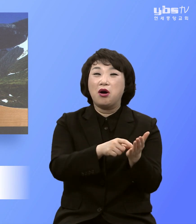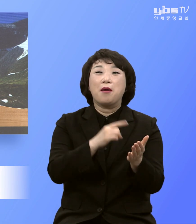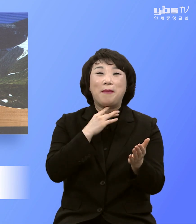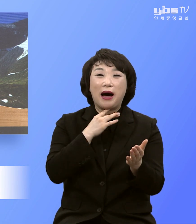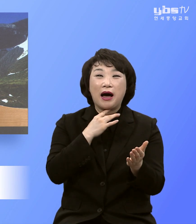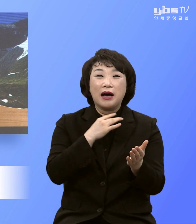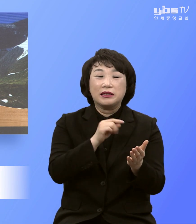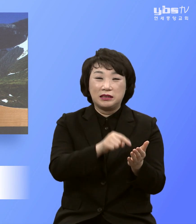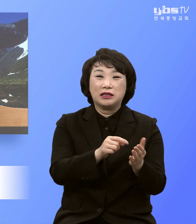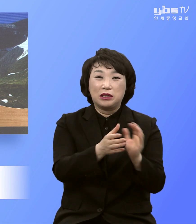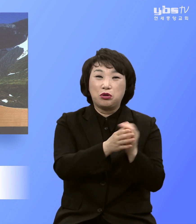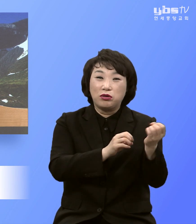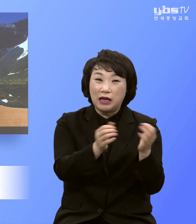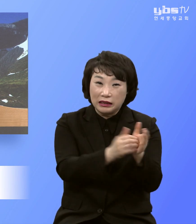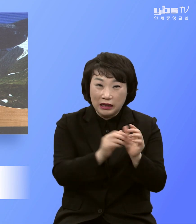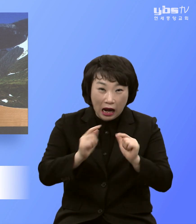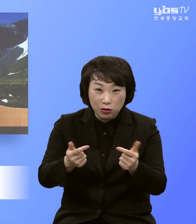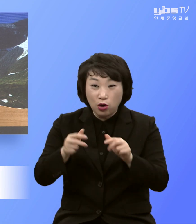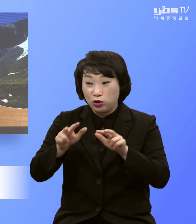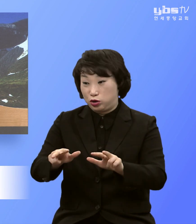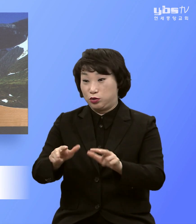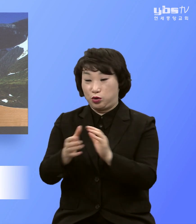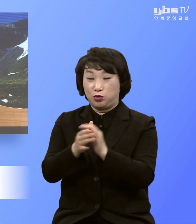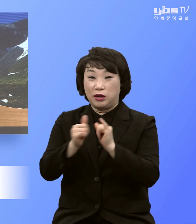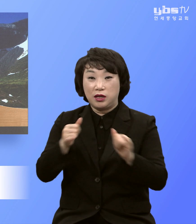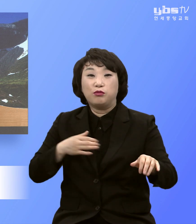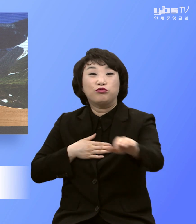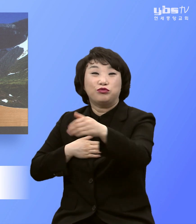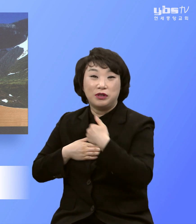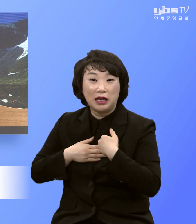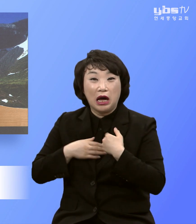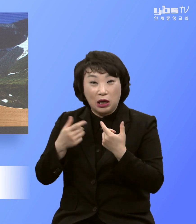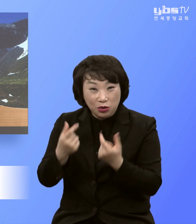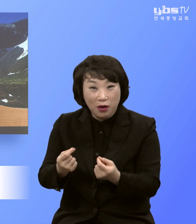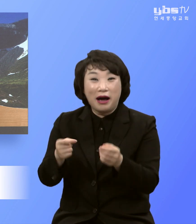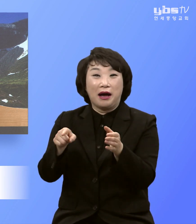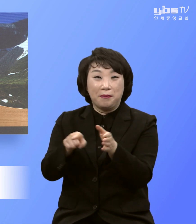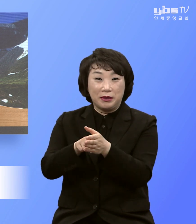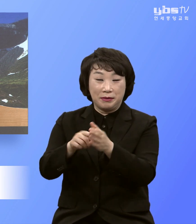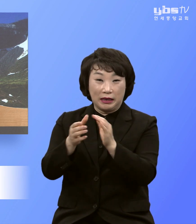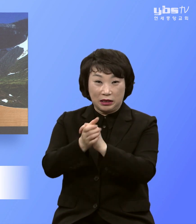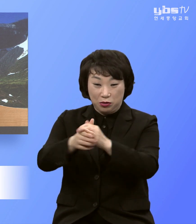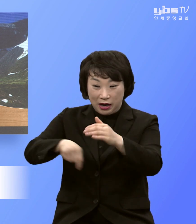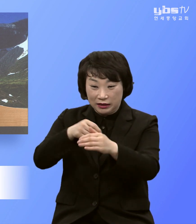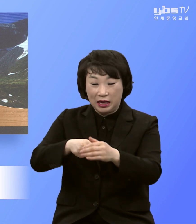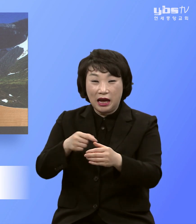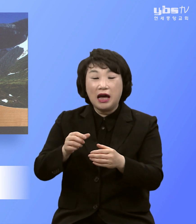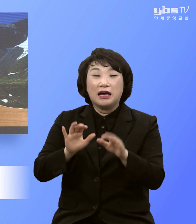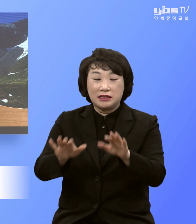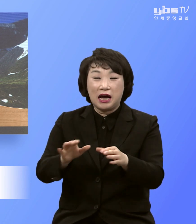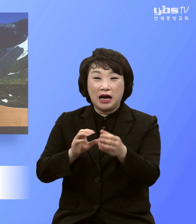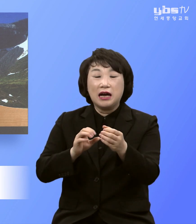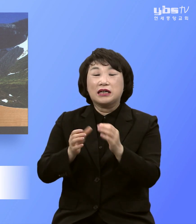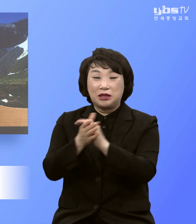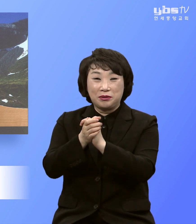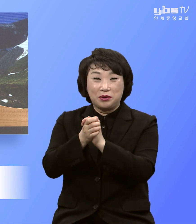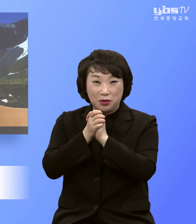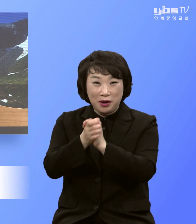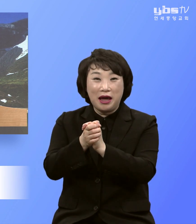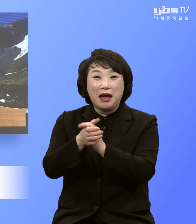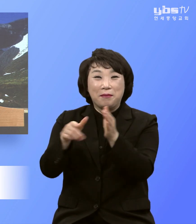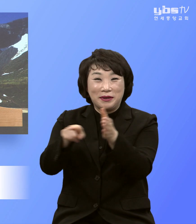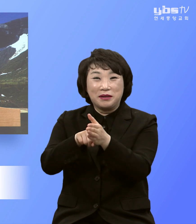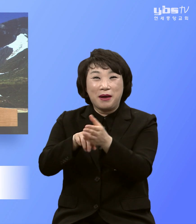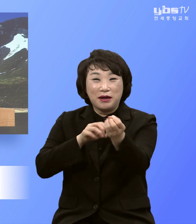것이 아니라 오늘날 기도하는 자에게도 똑같은 믿음의 기도 속에는 똑같은 믿음의 역사가 일어난다는